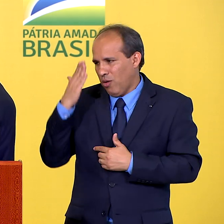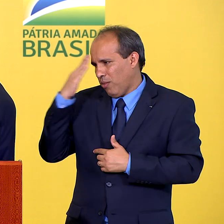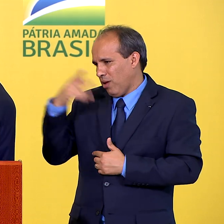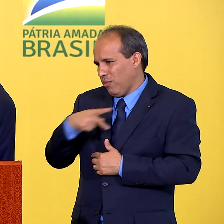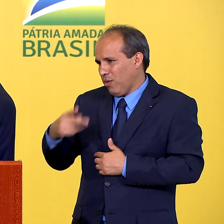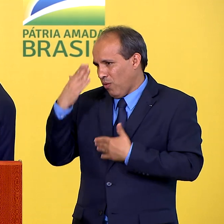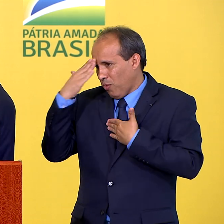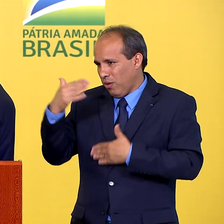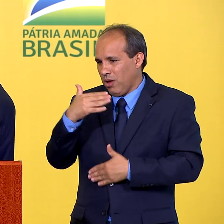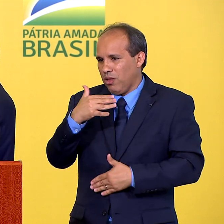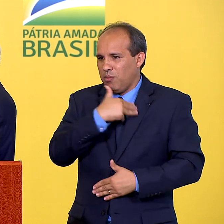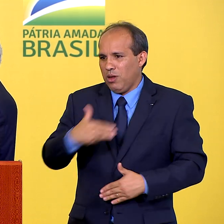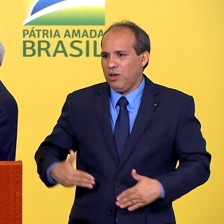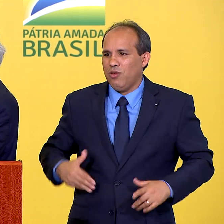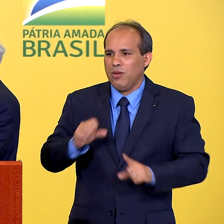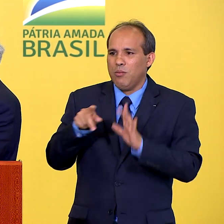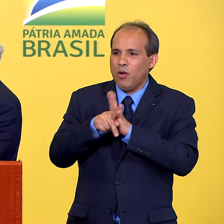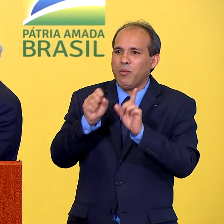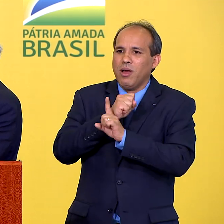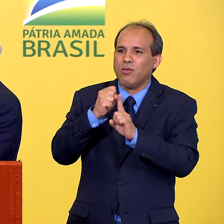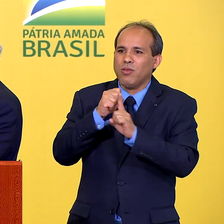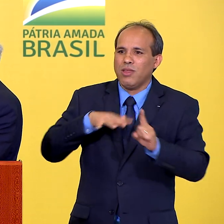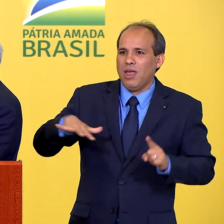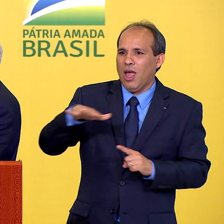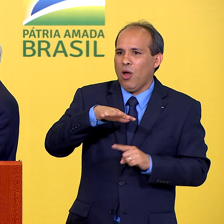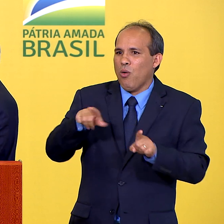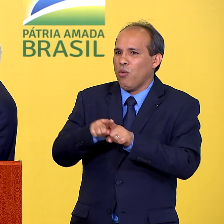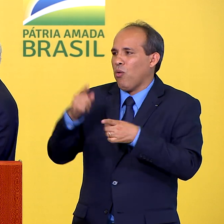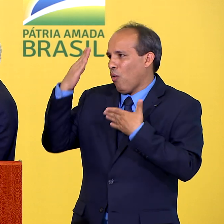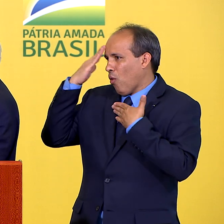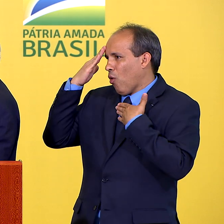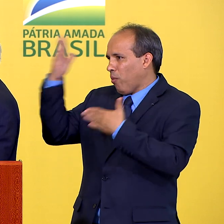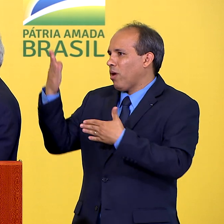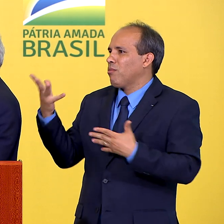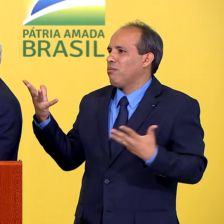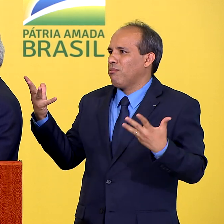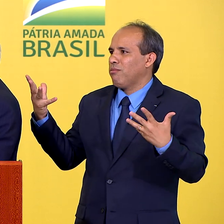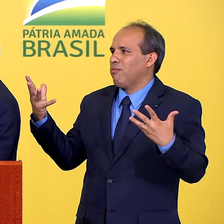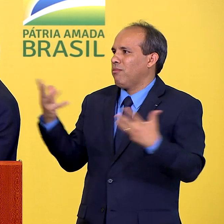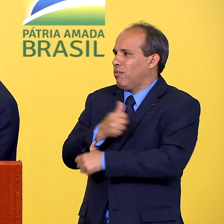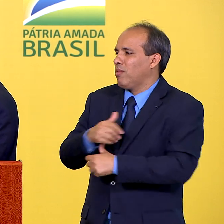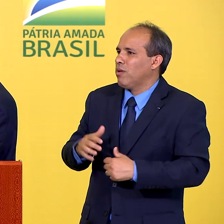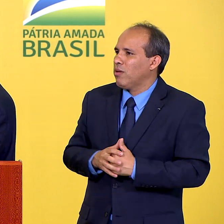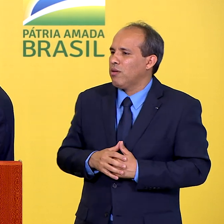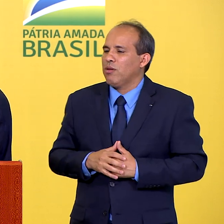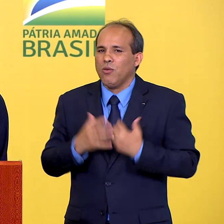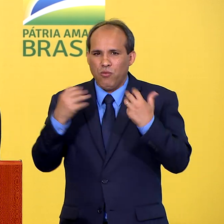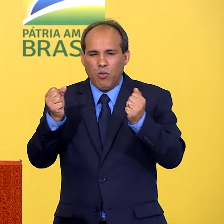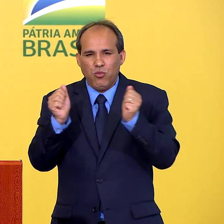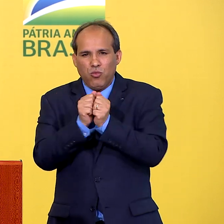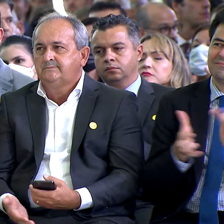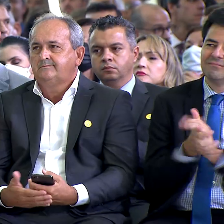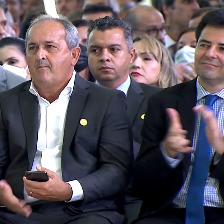obrigado, ministro da área social, obrigado a essa equipe técnica sensacional, e vamos em frente.